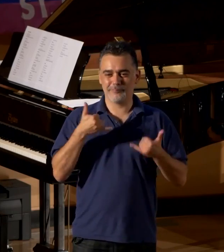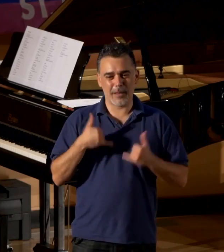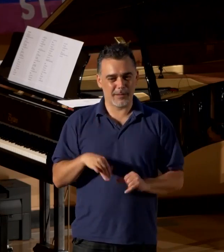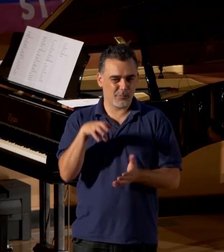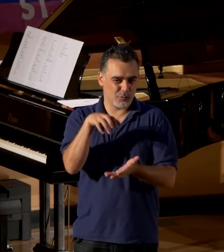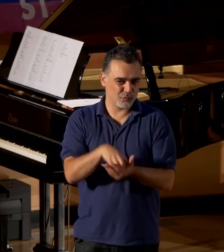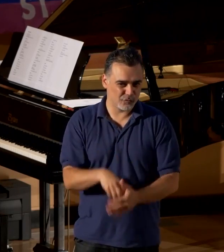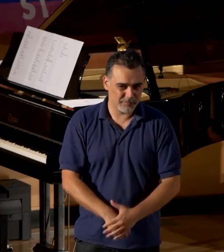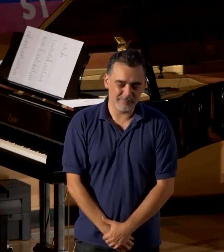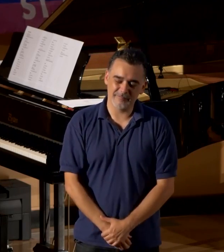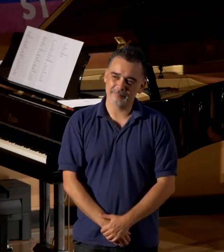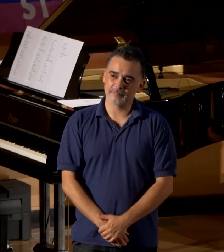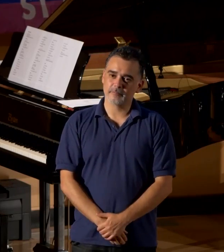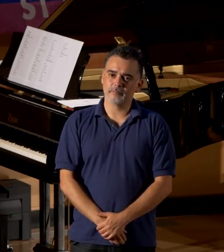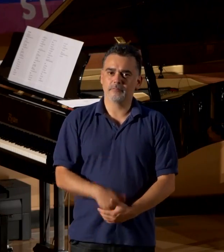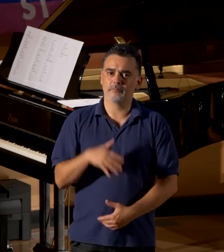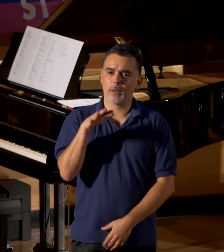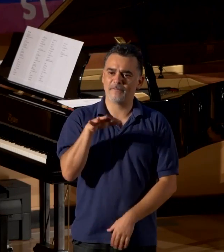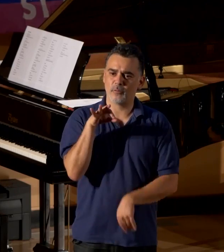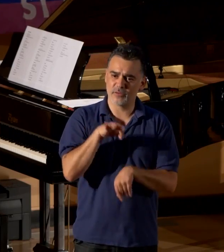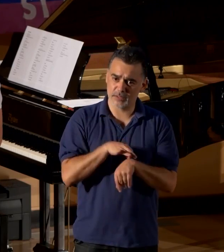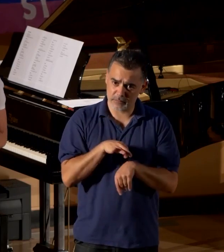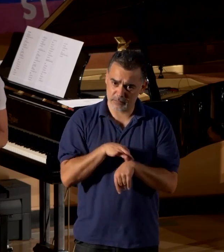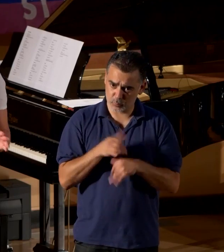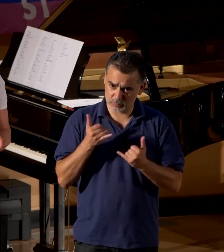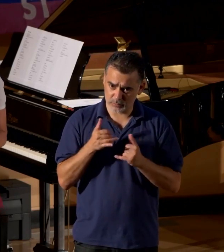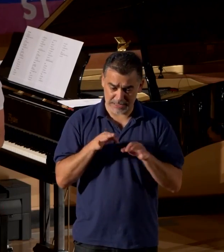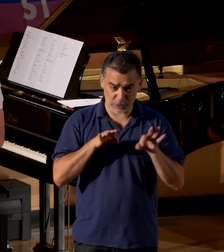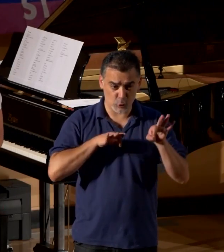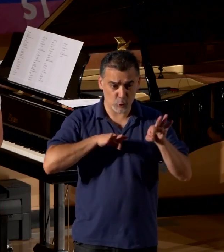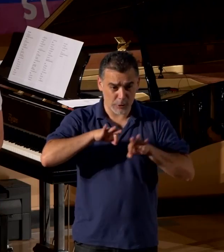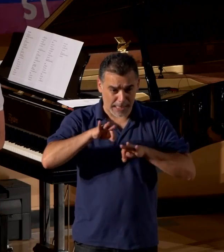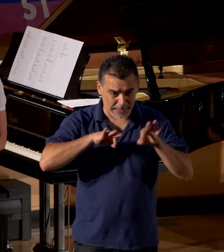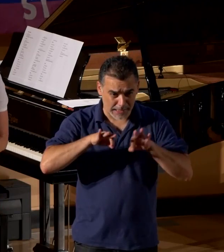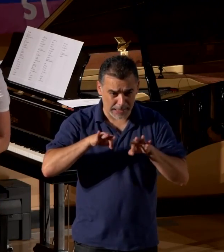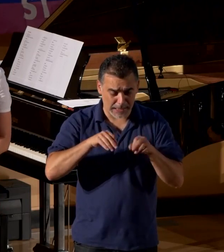können. In 15 Minuten jetzt die Strategie oder vielleicht auch